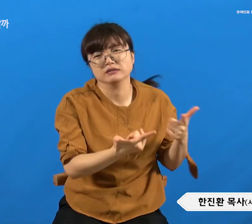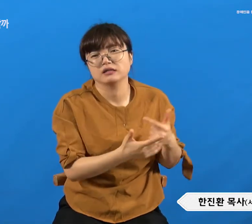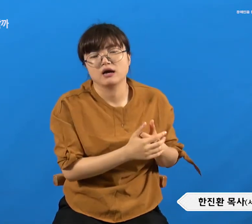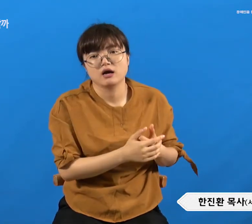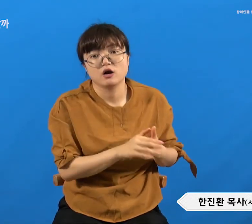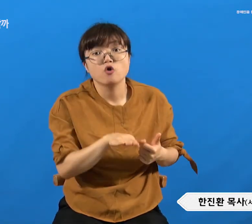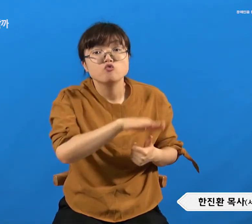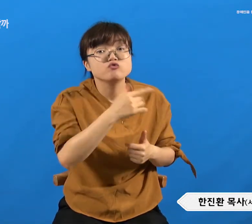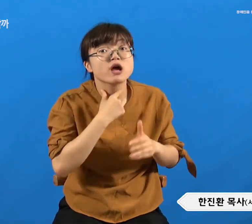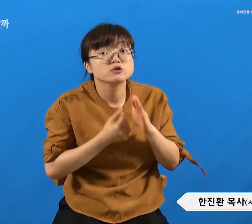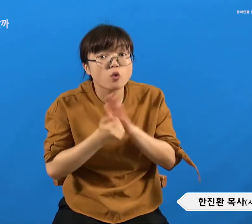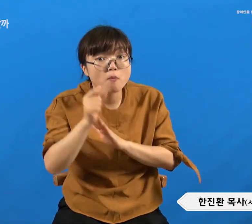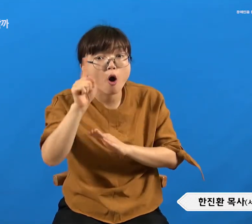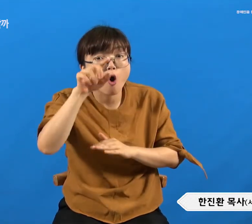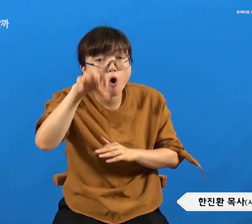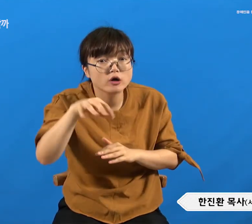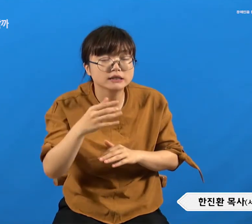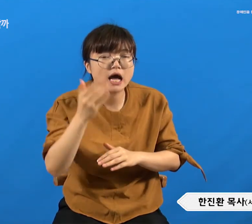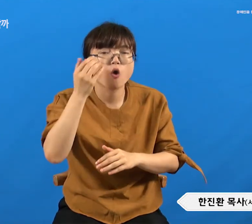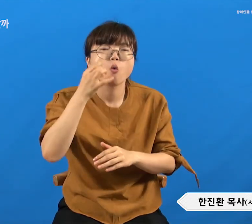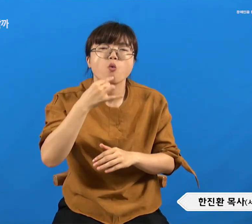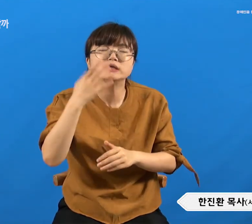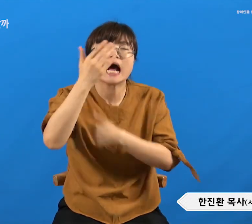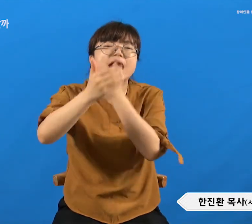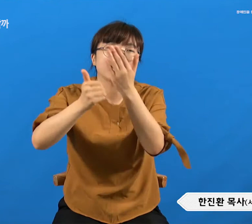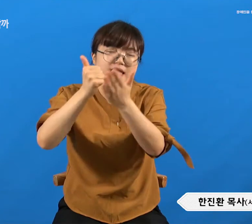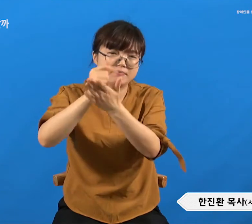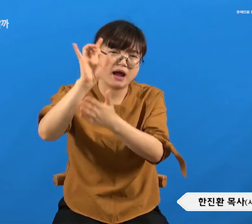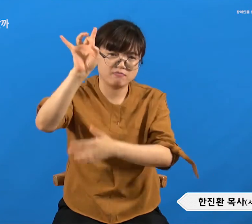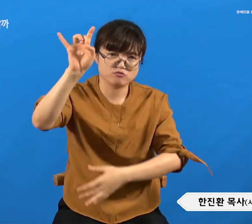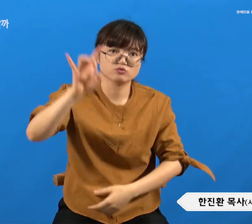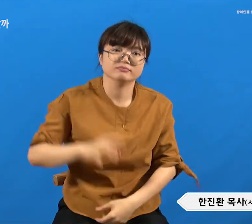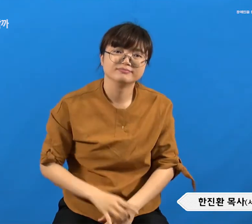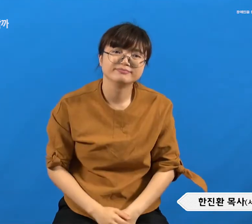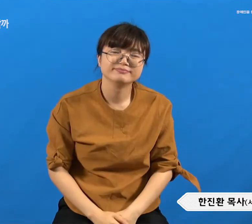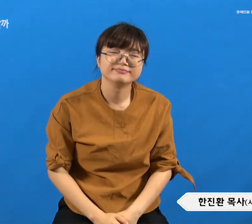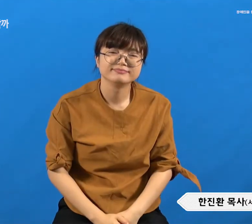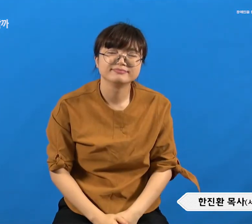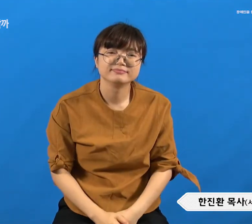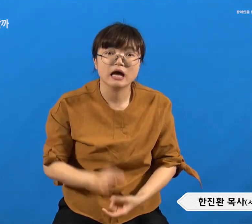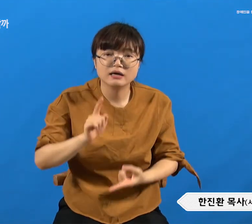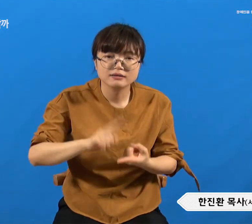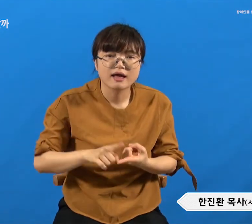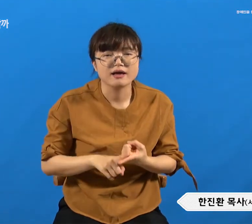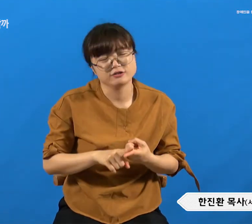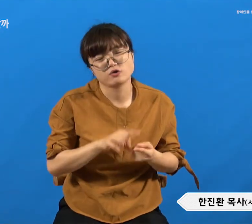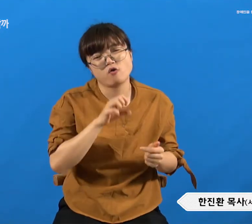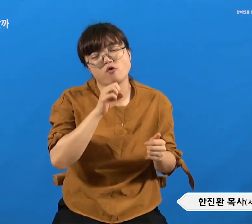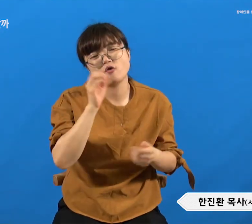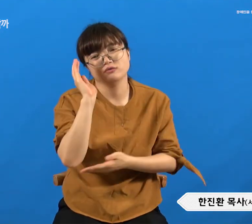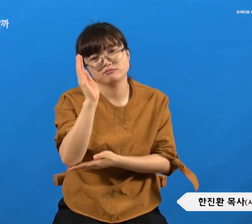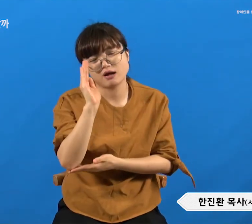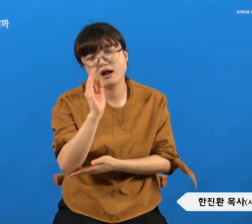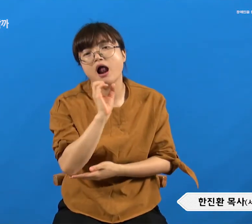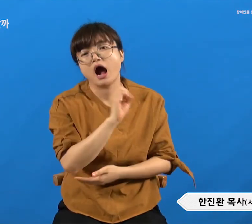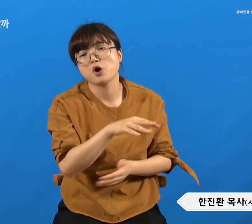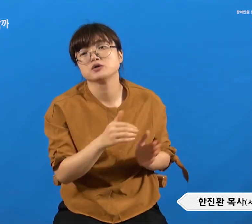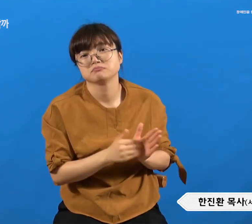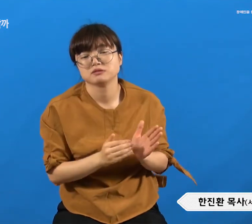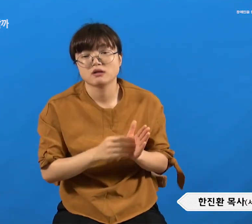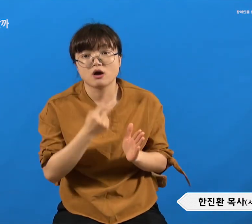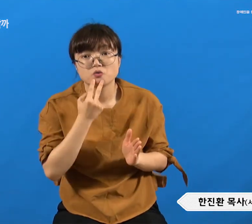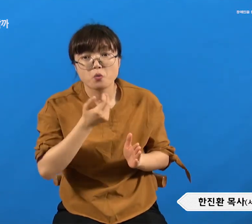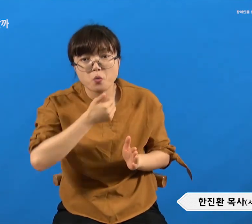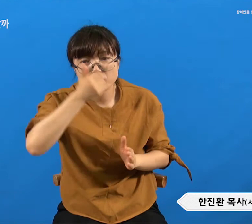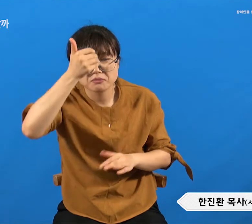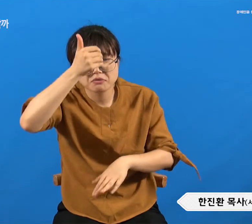아니다. 우리의 소망은 오직 한 분 하나님께만 있다. 그렇게 외친 것입니다.